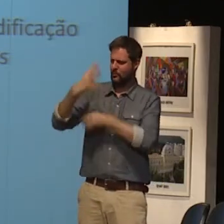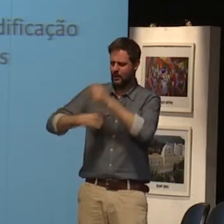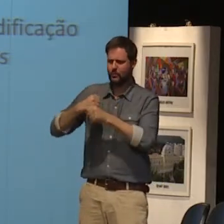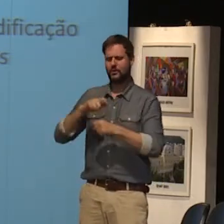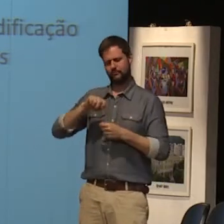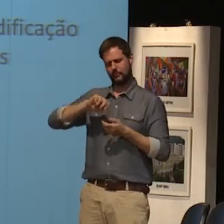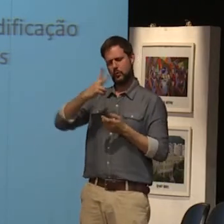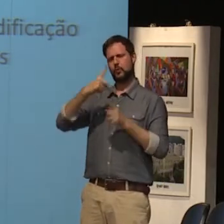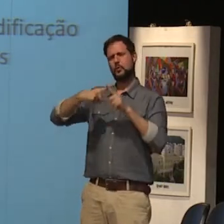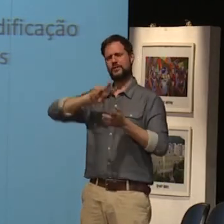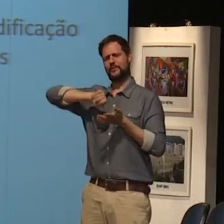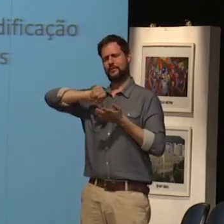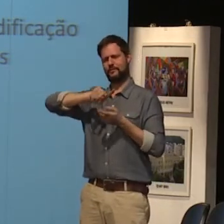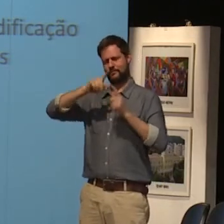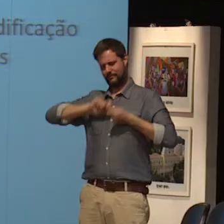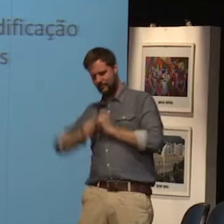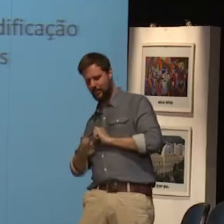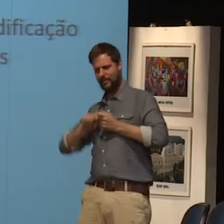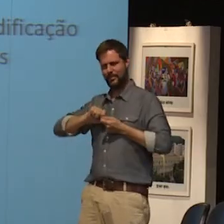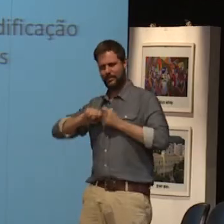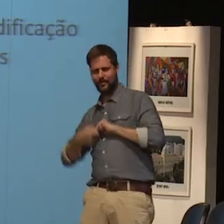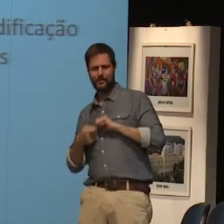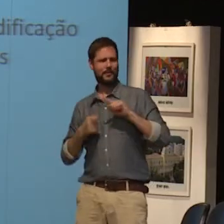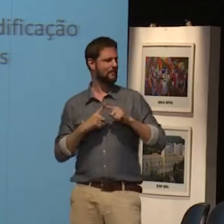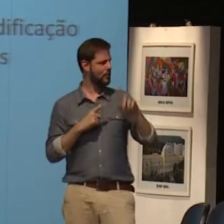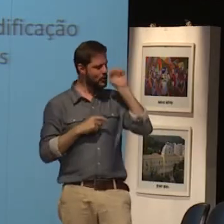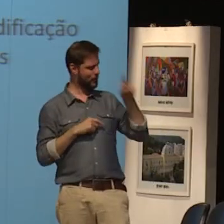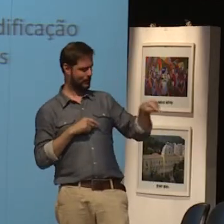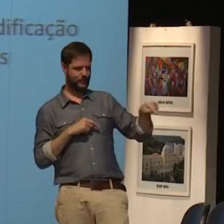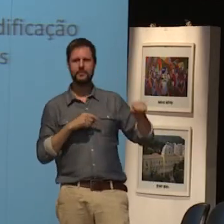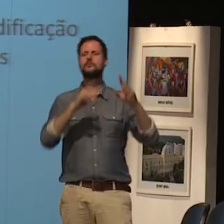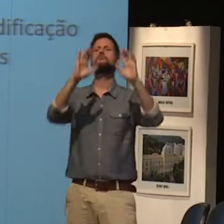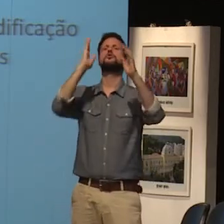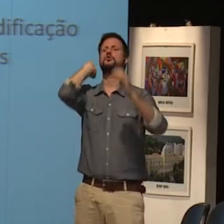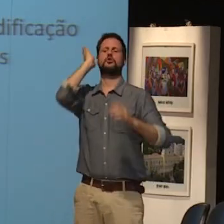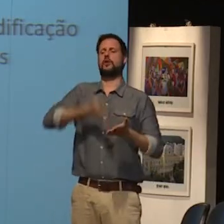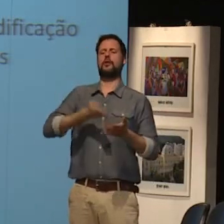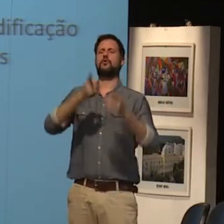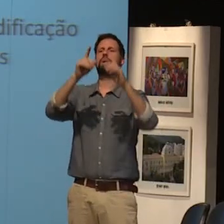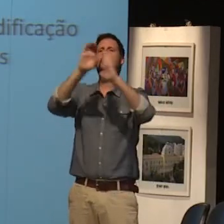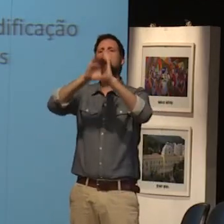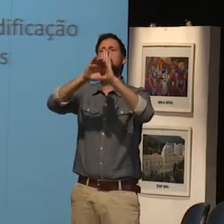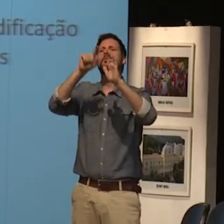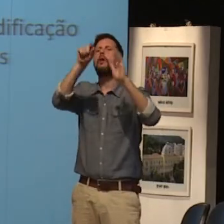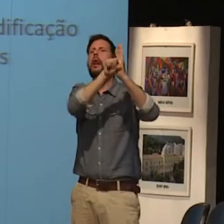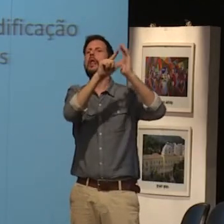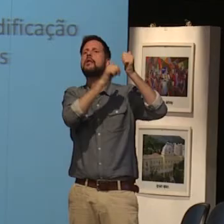os surdos. Então, durante 4 anos, eu fiz quase que 2 vezes, né? Porque era próprio para ouvinte, era um